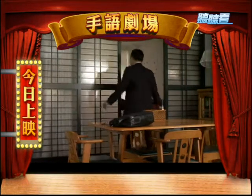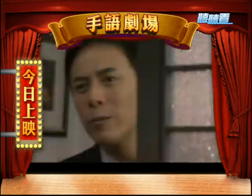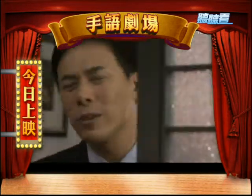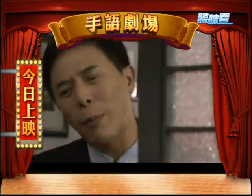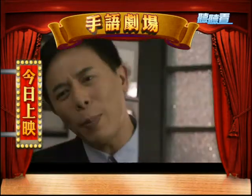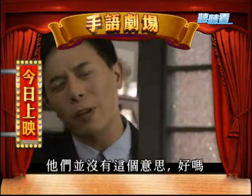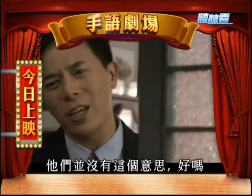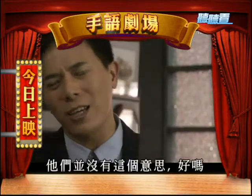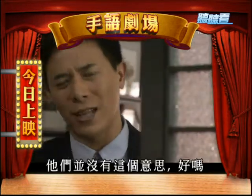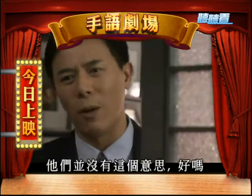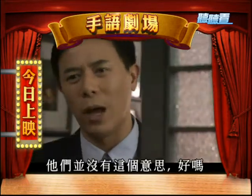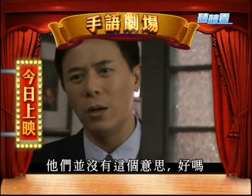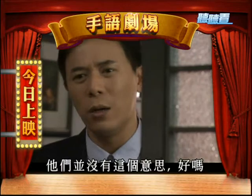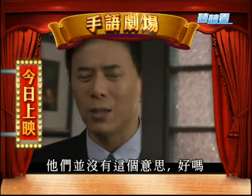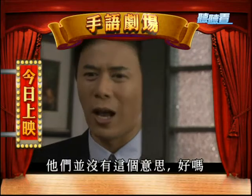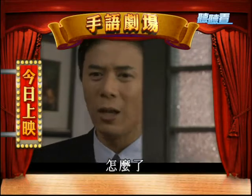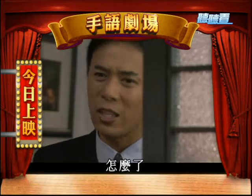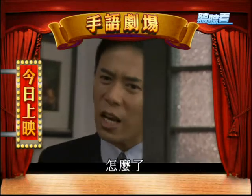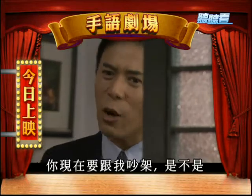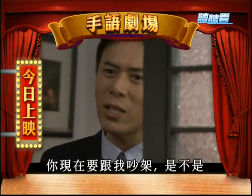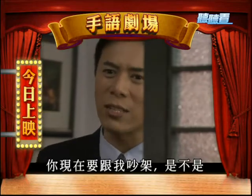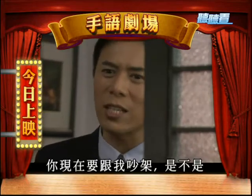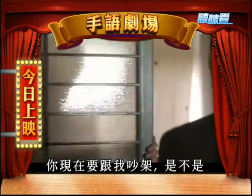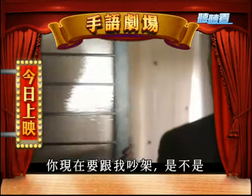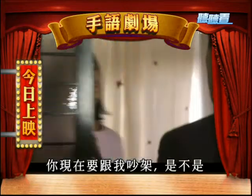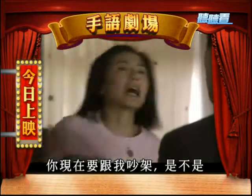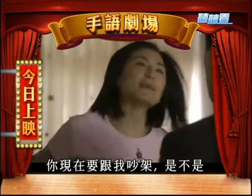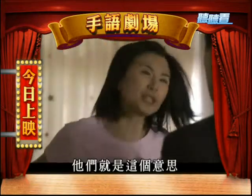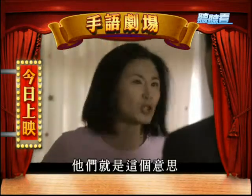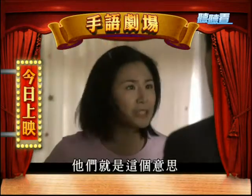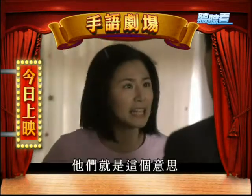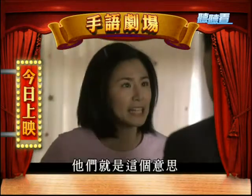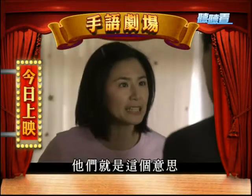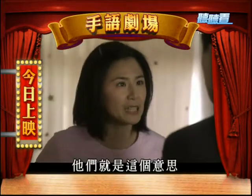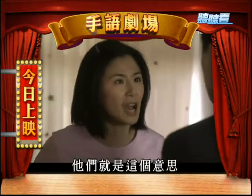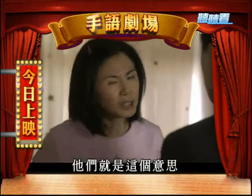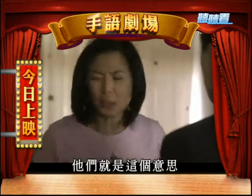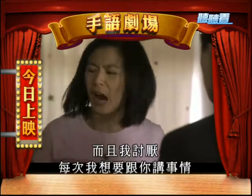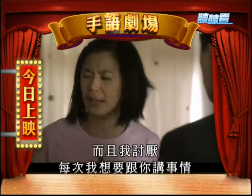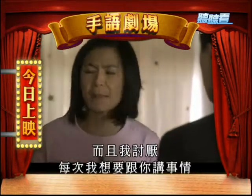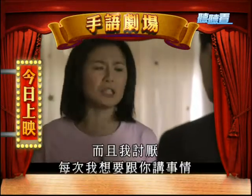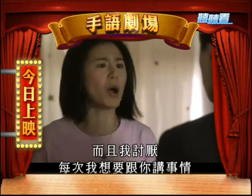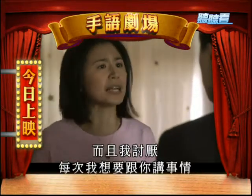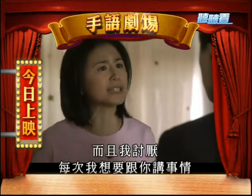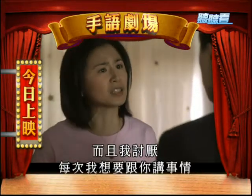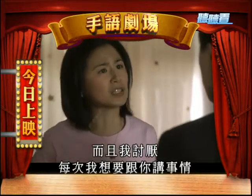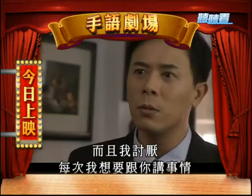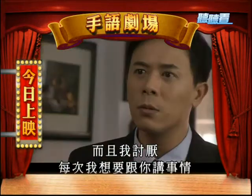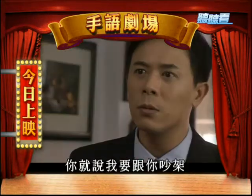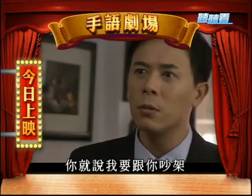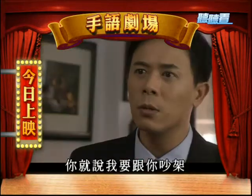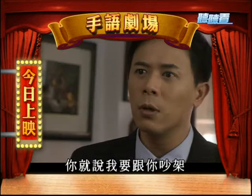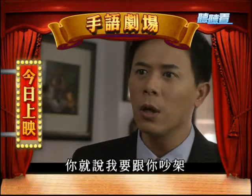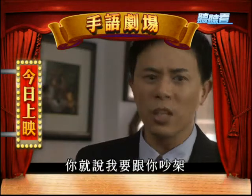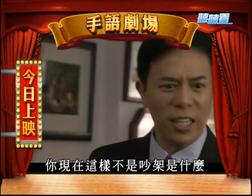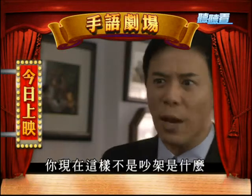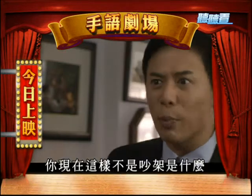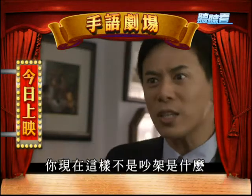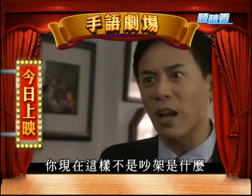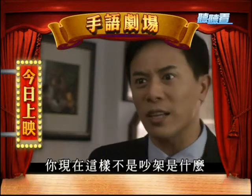他们并没有这个意思，好吗？怎么，你现在要跟我吵架是不是？ 他们就是这个意思，而且我讨厌每次我跟你讲事情，你就说我跟你吵架。 你现在这样不是吵架是什么？